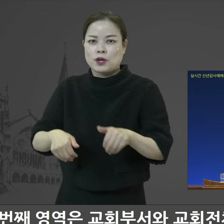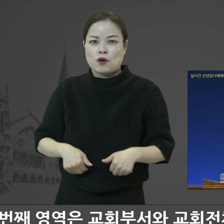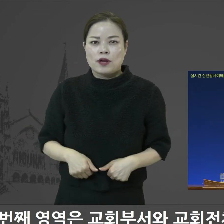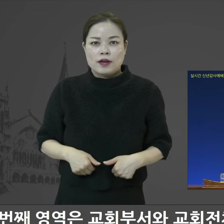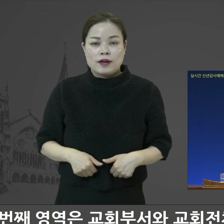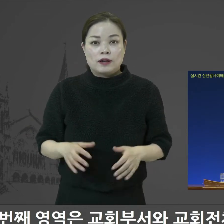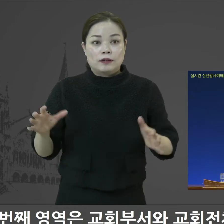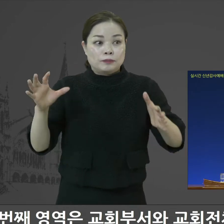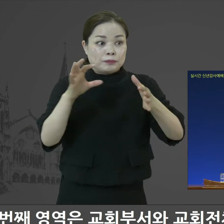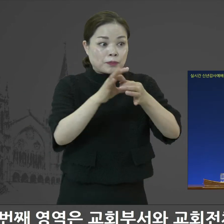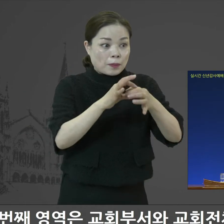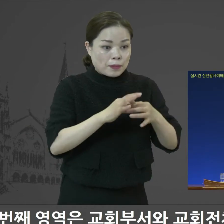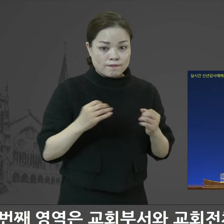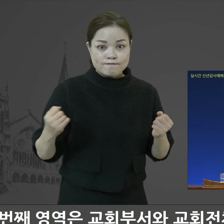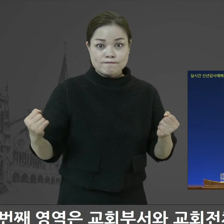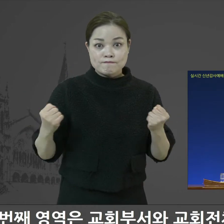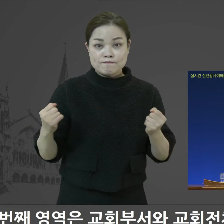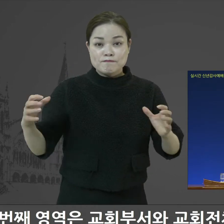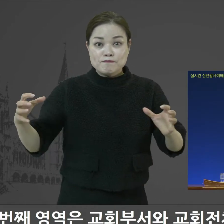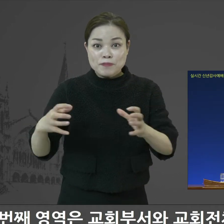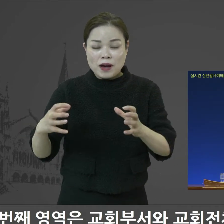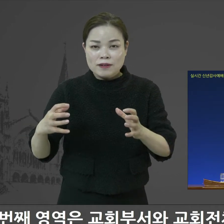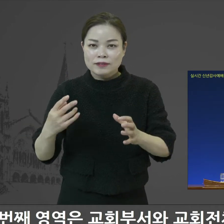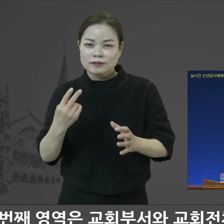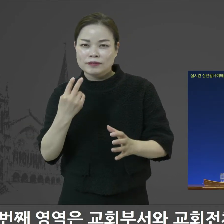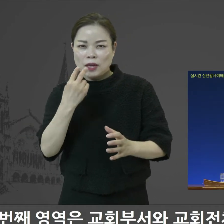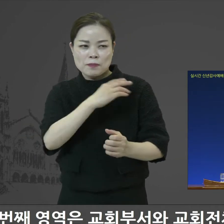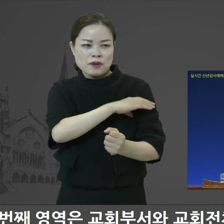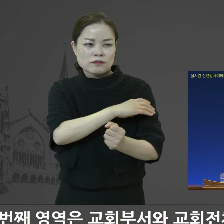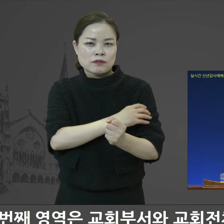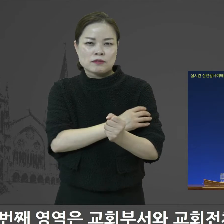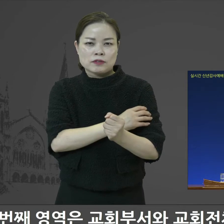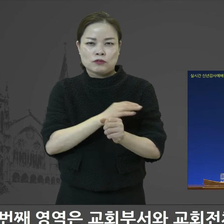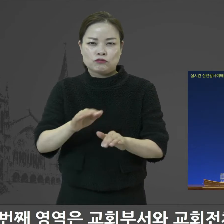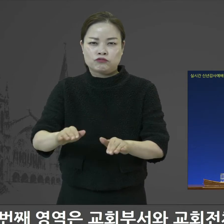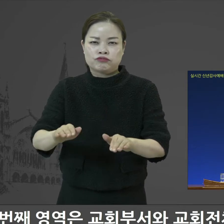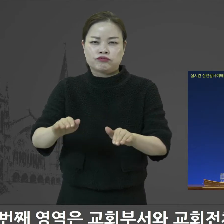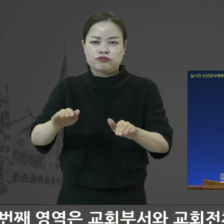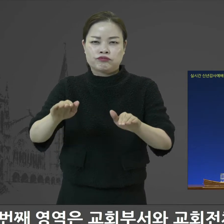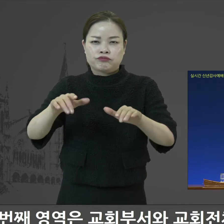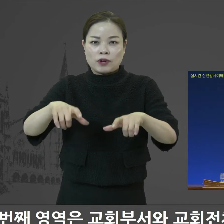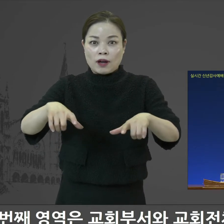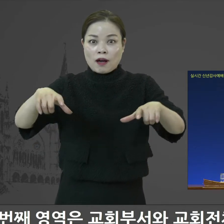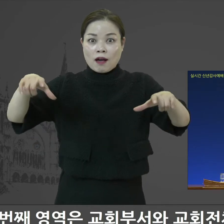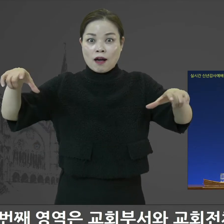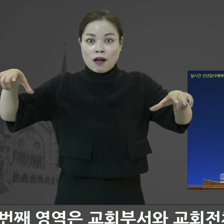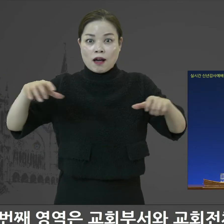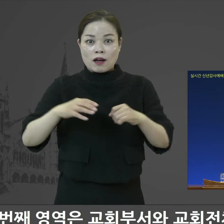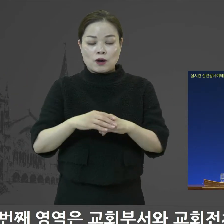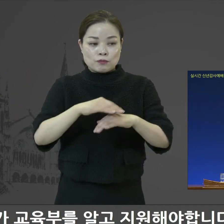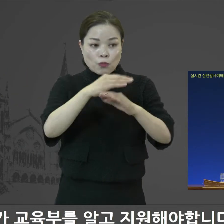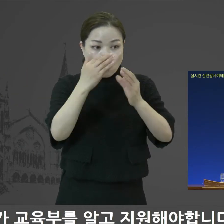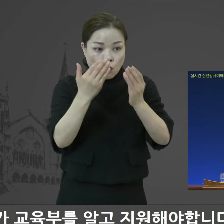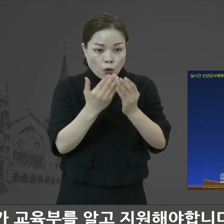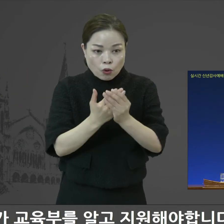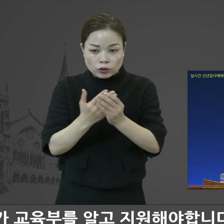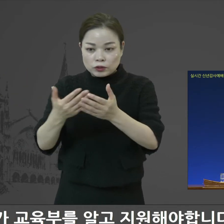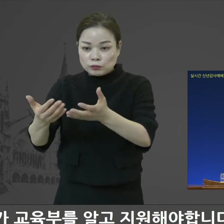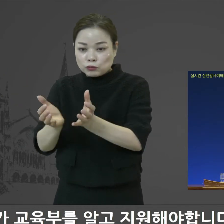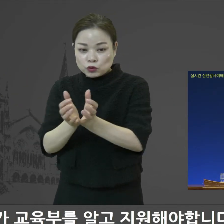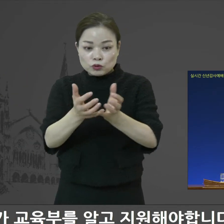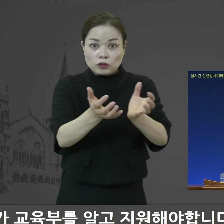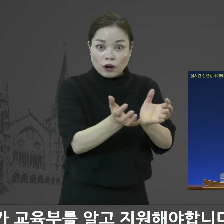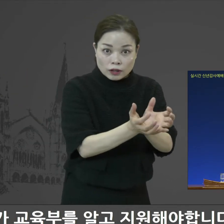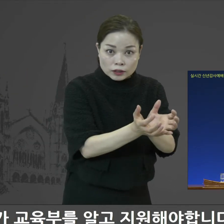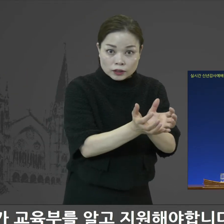이렇게 연결되고 결합되면 뭔가 생명력이 더 있지 않겠습니까? 충현교회 모든 부서들도 이제 교육부와